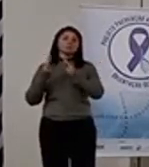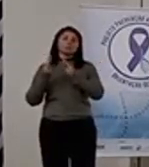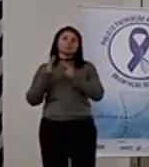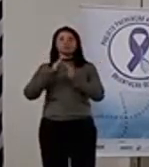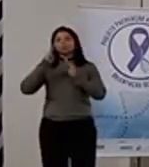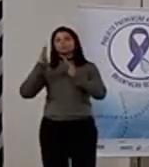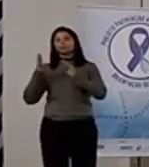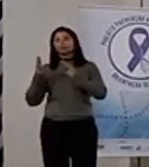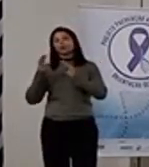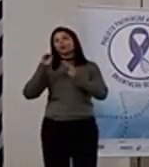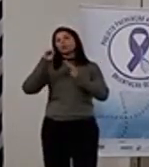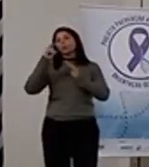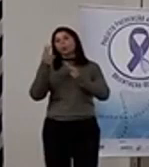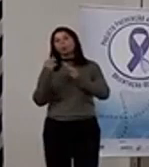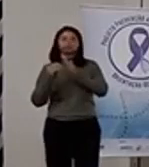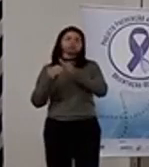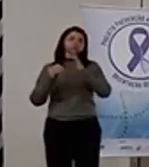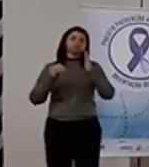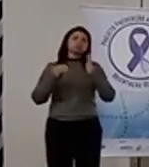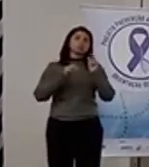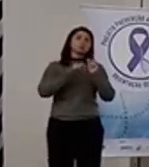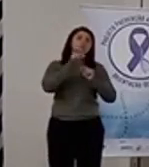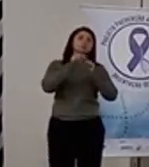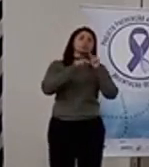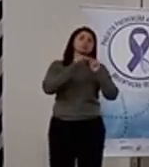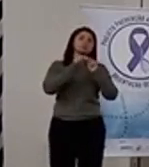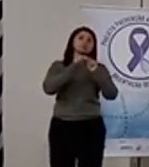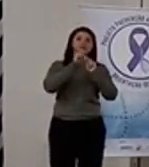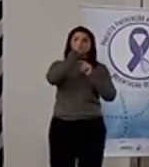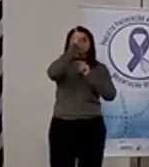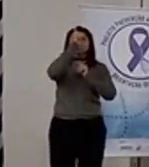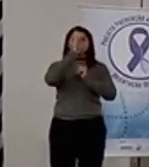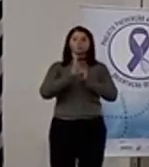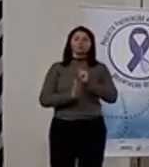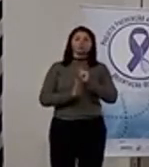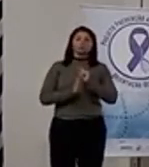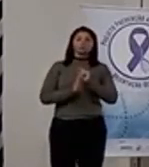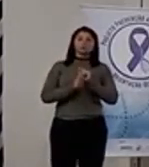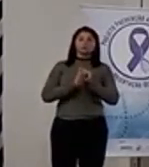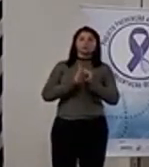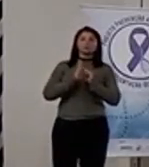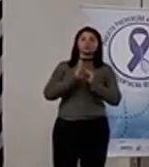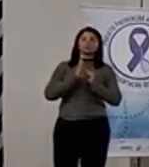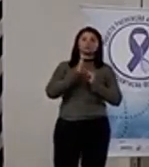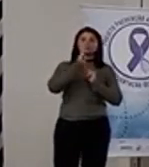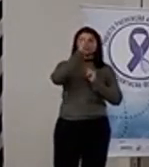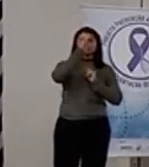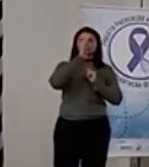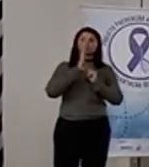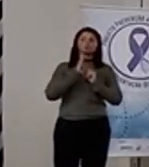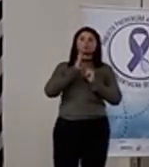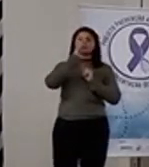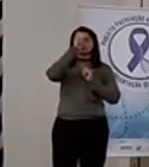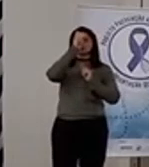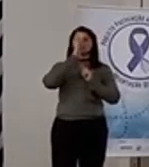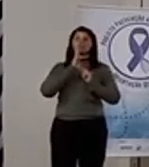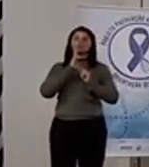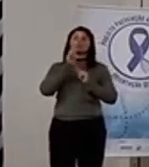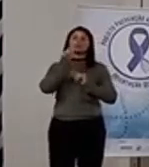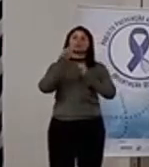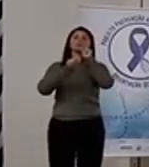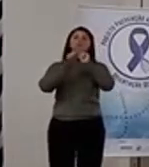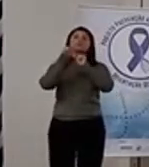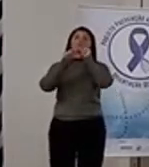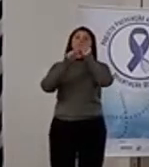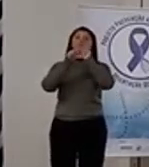lado. E essa fissura, ela é o quê? Bem no meio da cara. Bem na